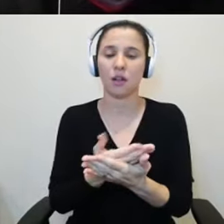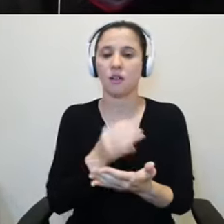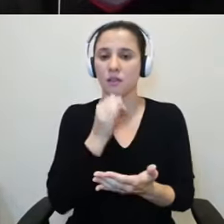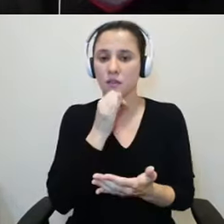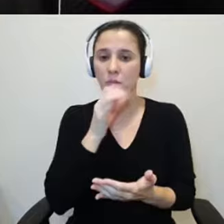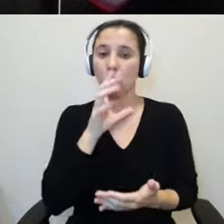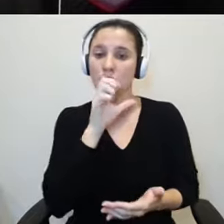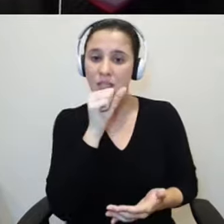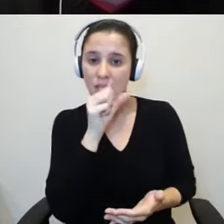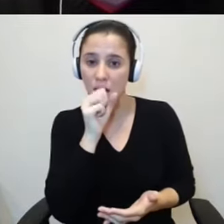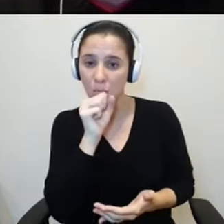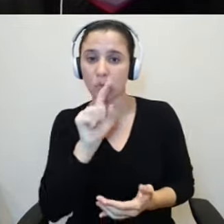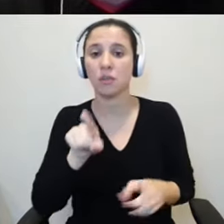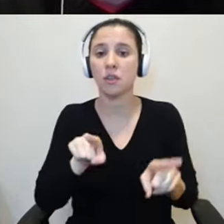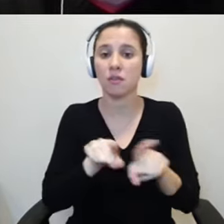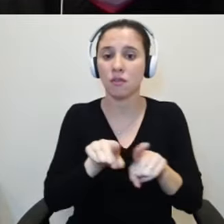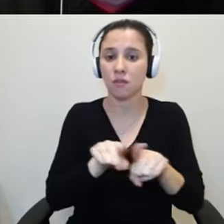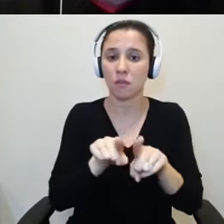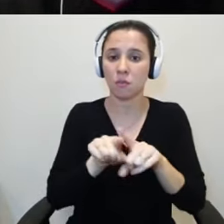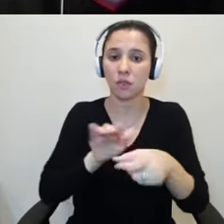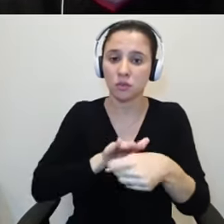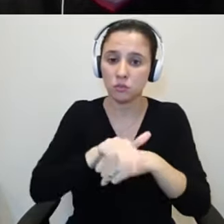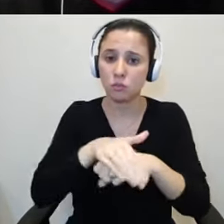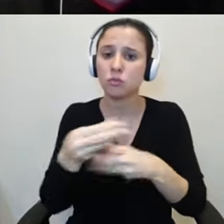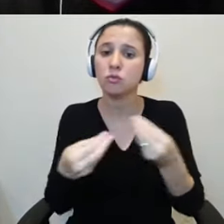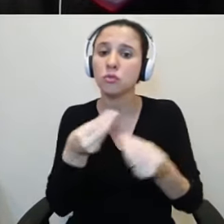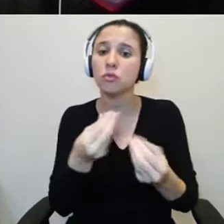a nossa proposta, vamos dizer assim,